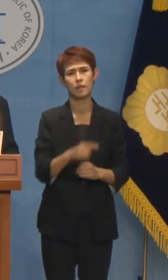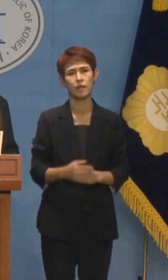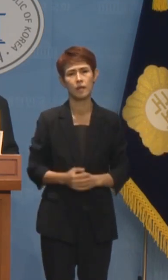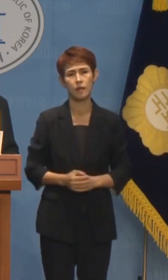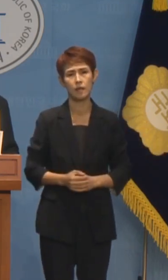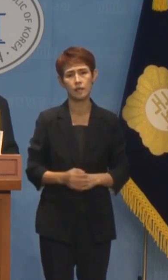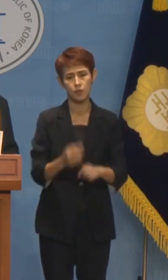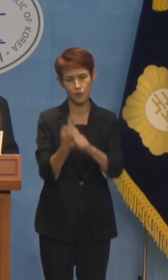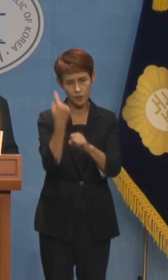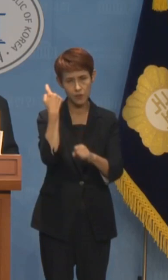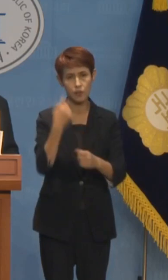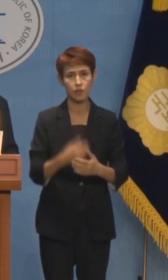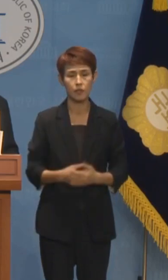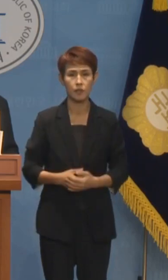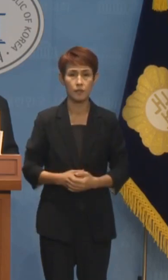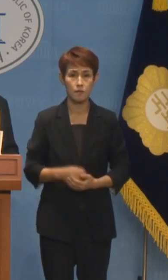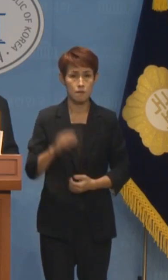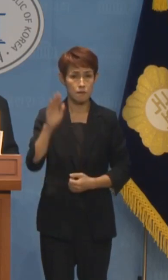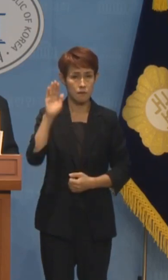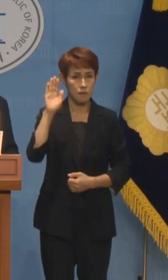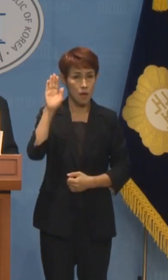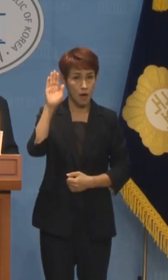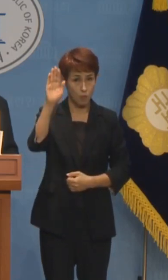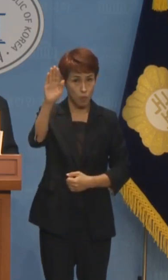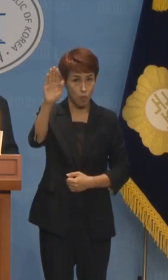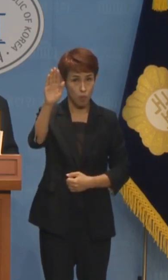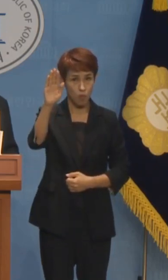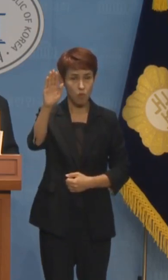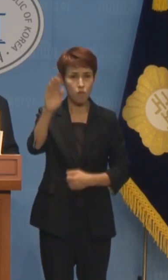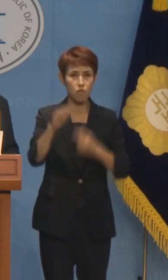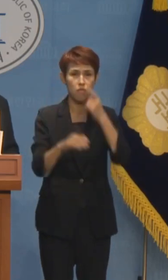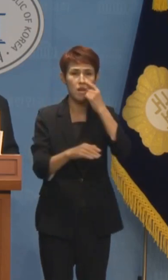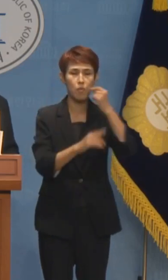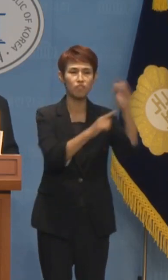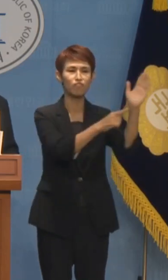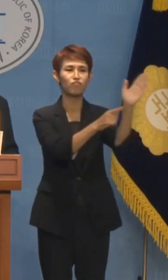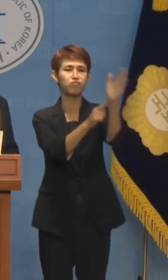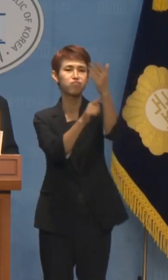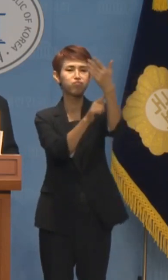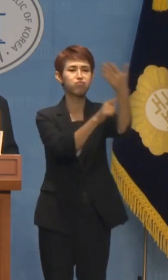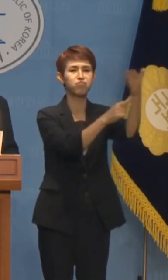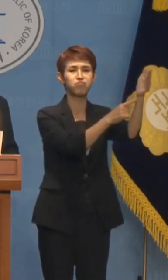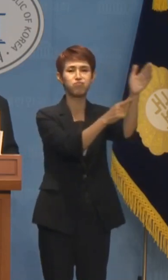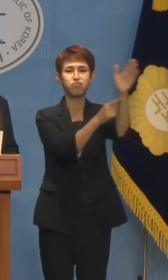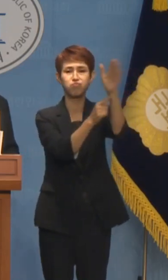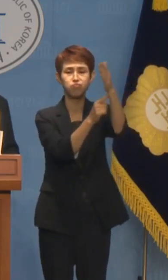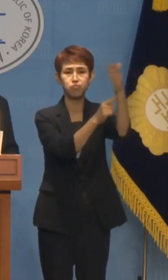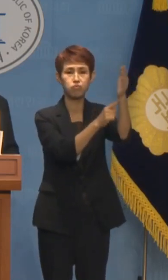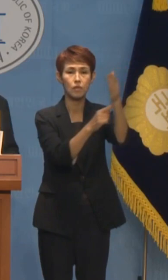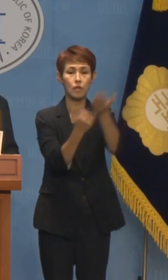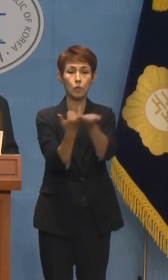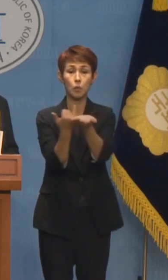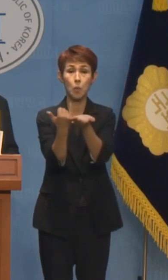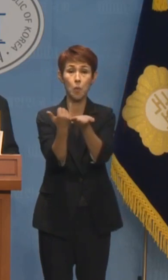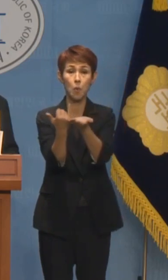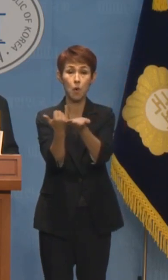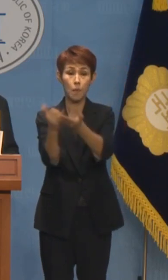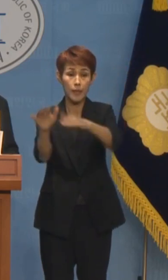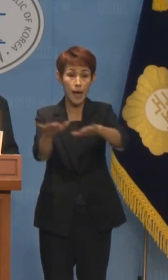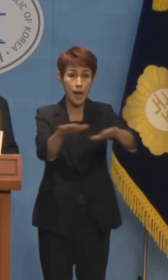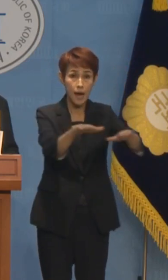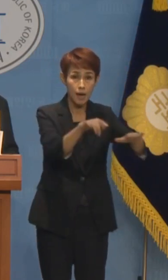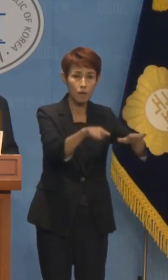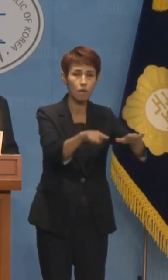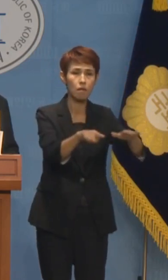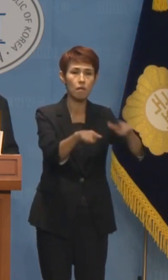전개했습니다 머지 하나 우길기를 달고 독도 앞바다에서 자유대 해군이 분사